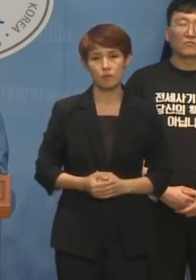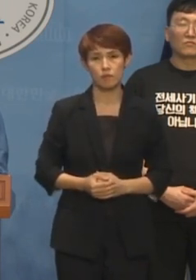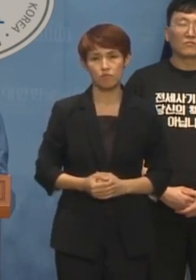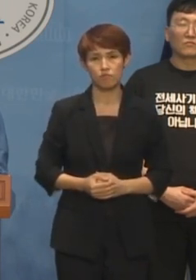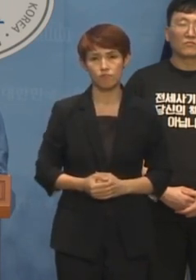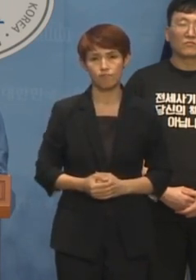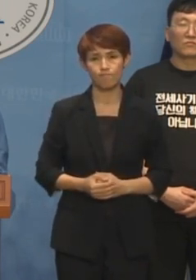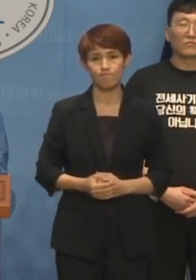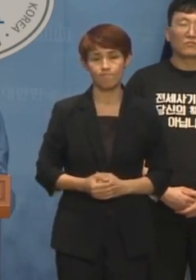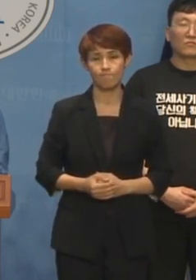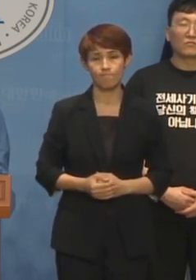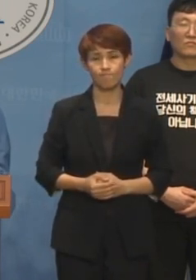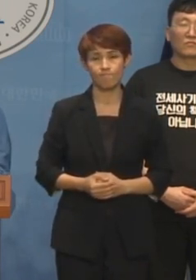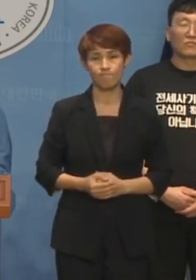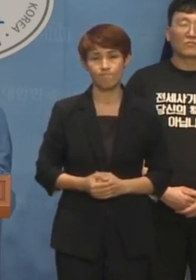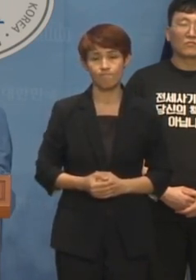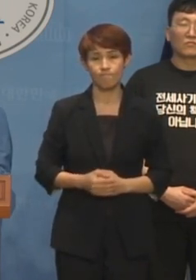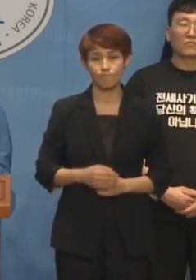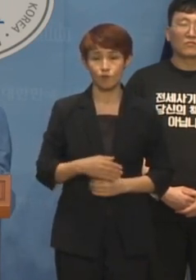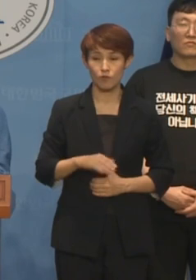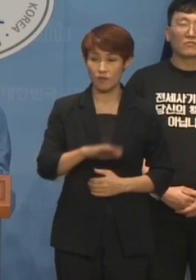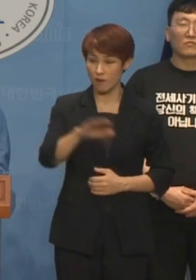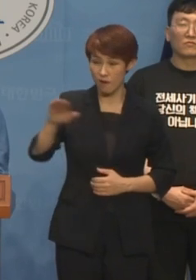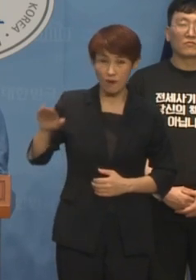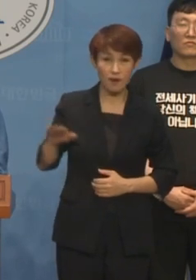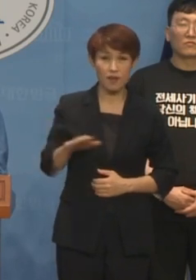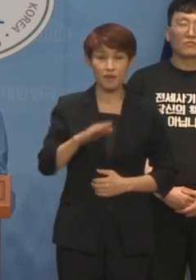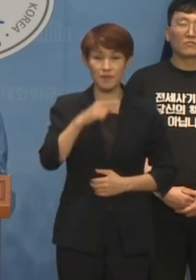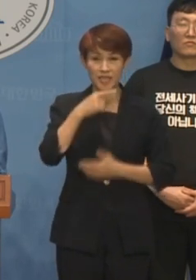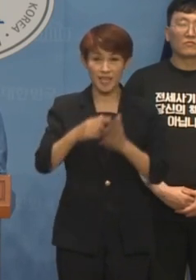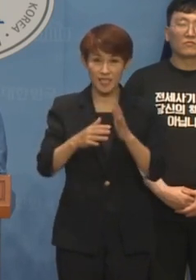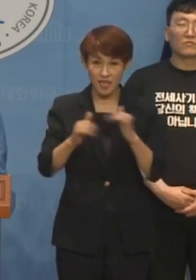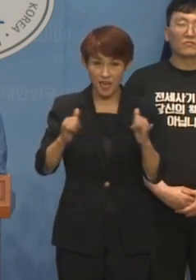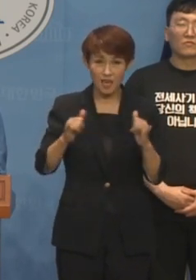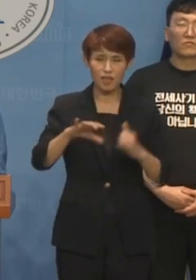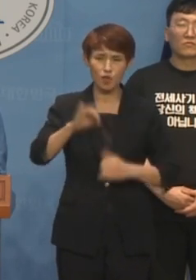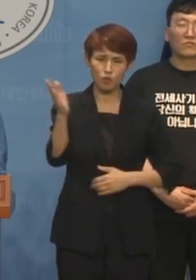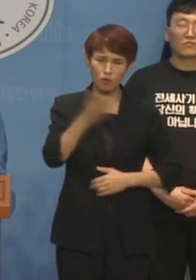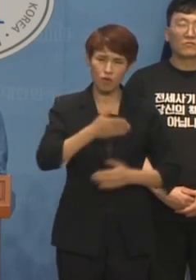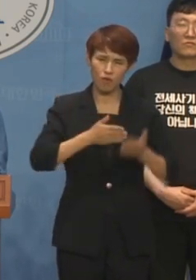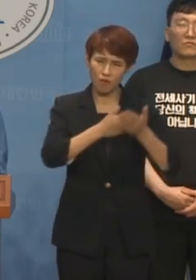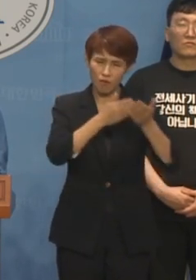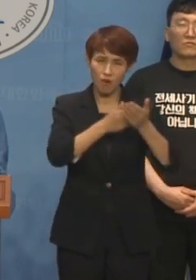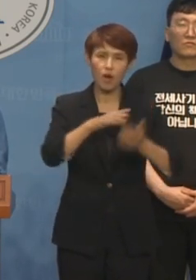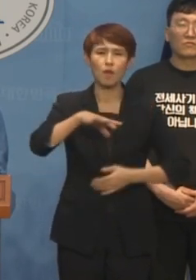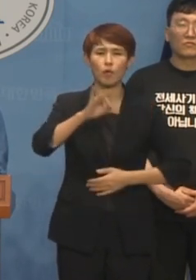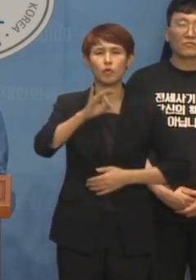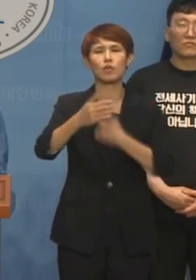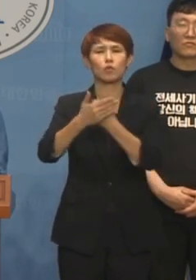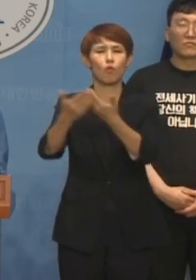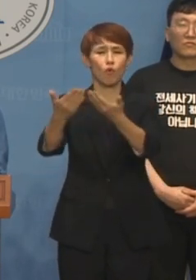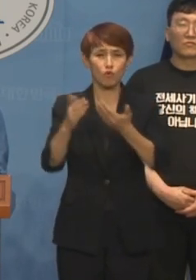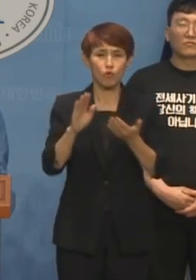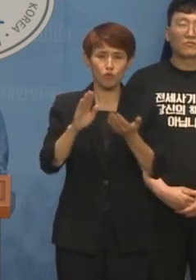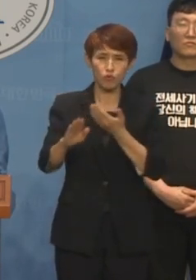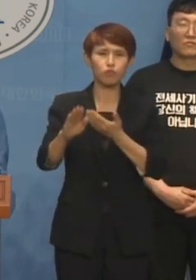그 얘기가 뭐냐면 저와 정의당이나 이 자리에 계신 우리 피해자들이 초기부터 일관되게 주장했던 게 선구제